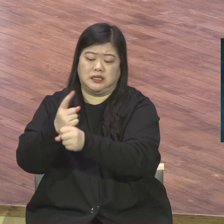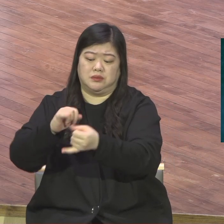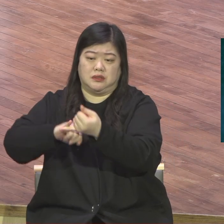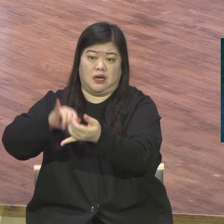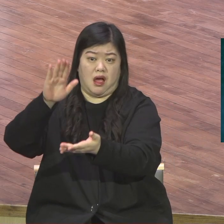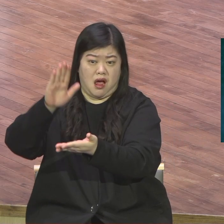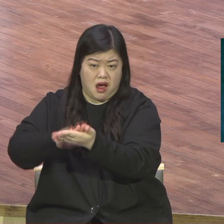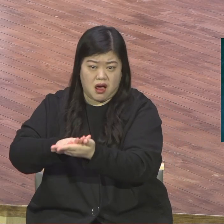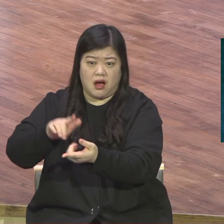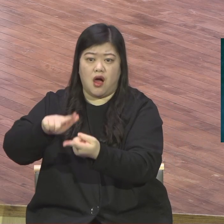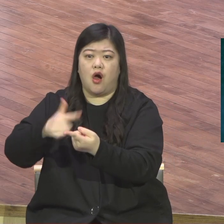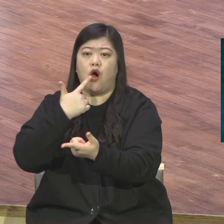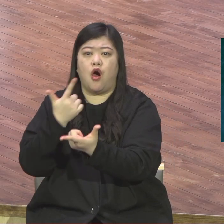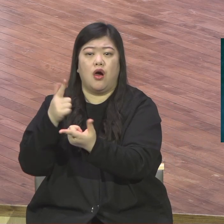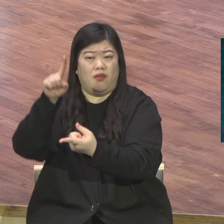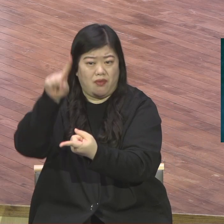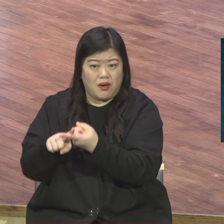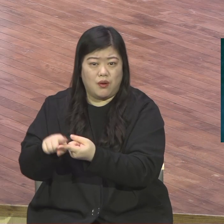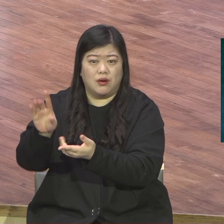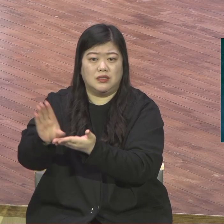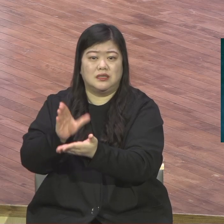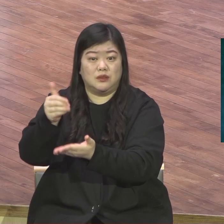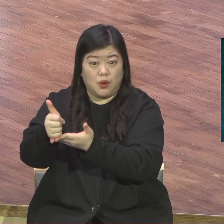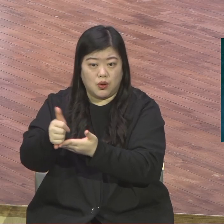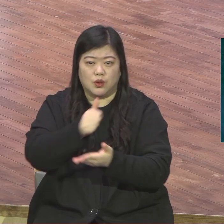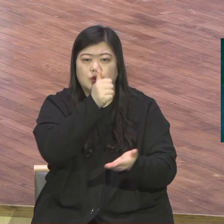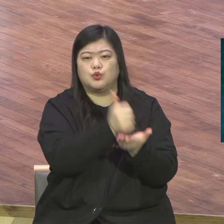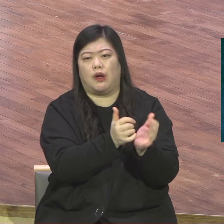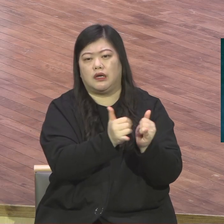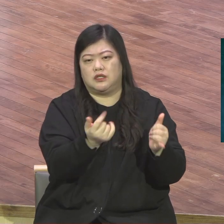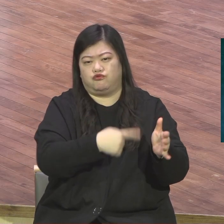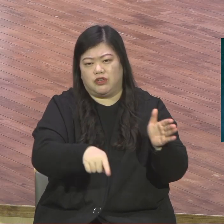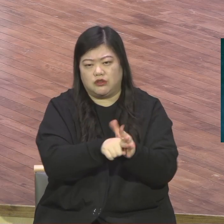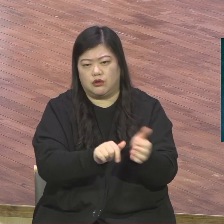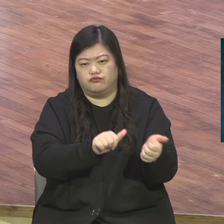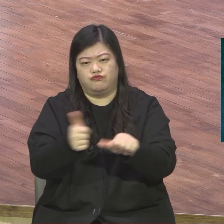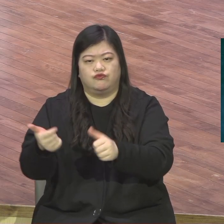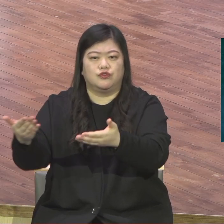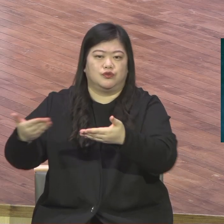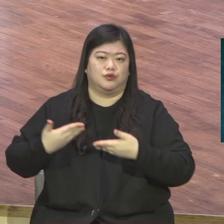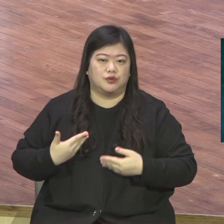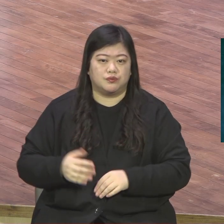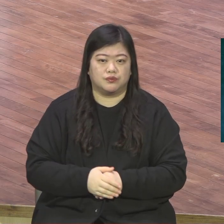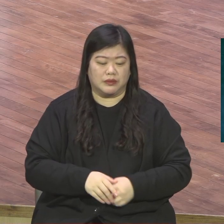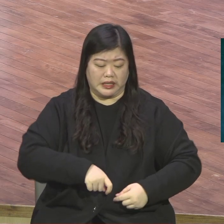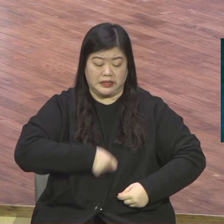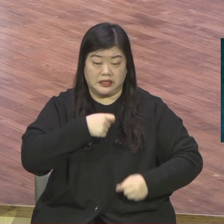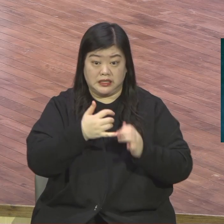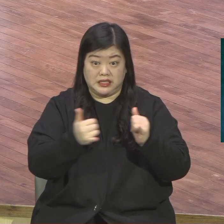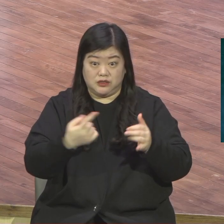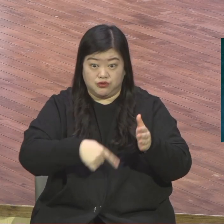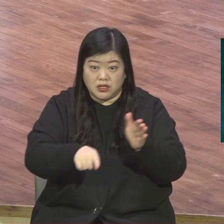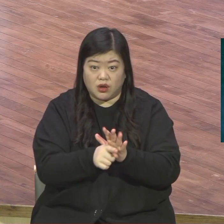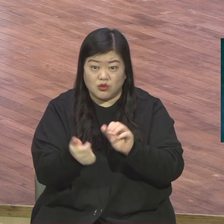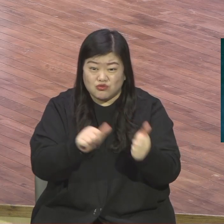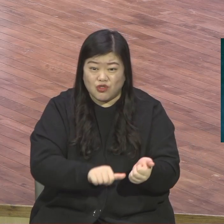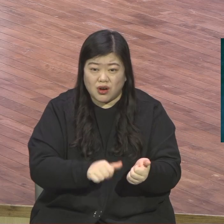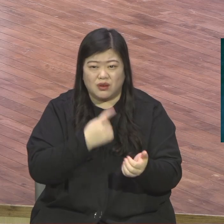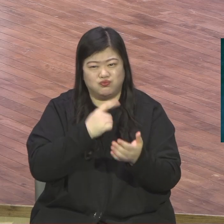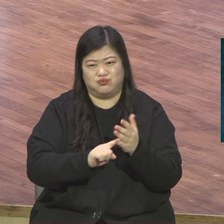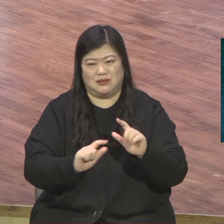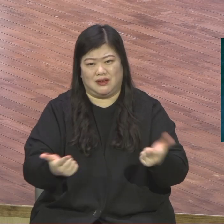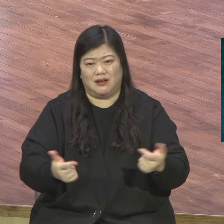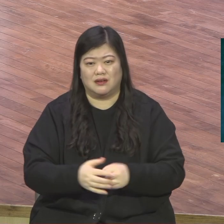그리스도께서 경건하지 않은 자를 위하여 죽으셨도다. 의인을 위하여 죽는 자가 쉽지 않고 선인을